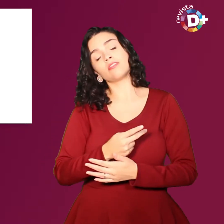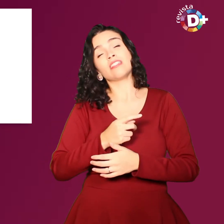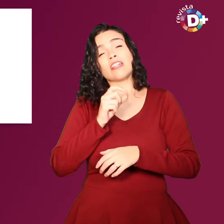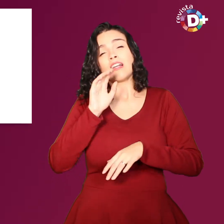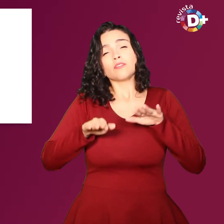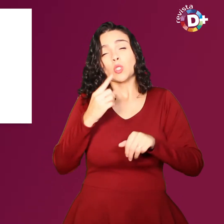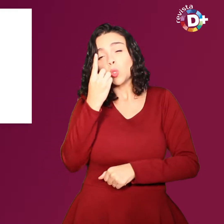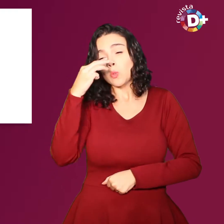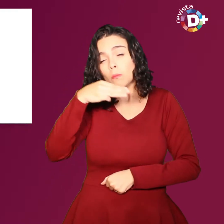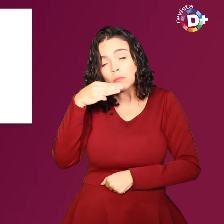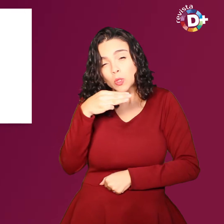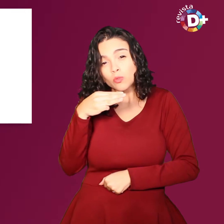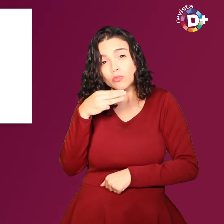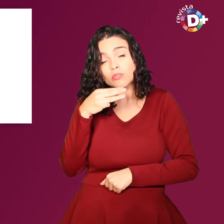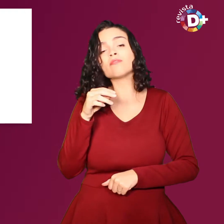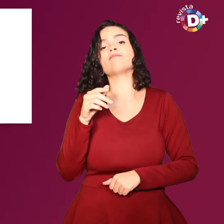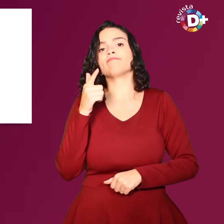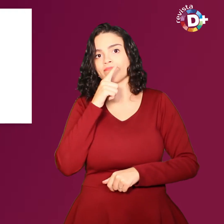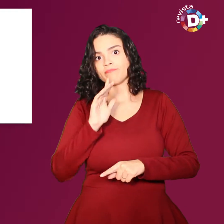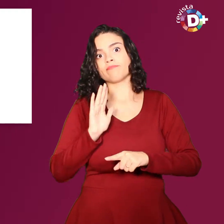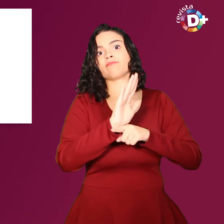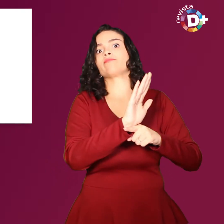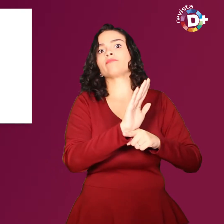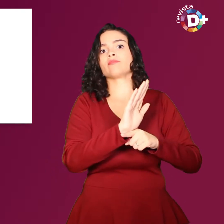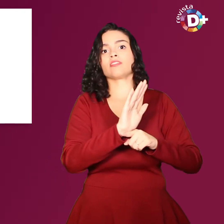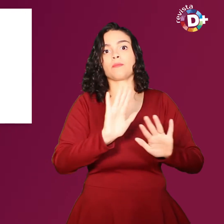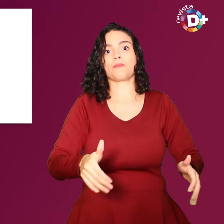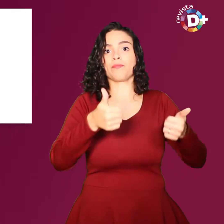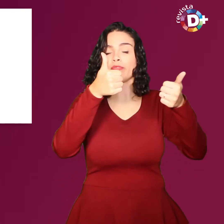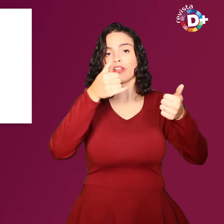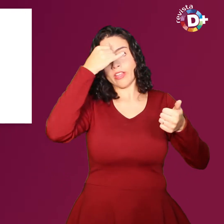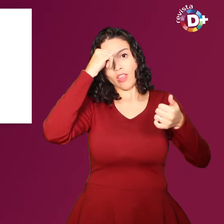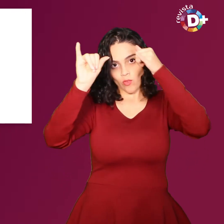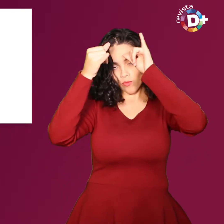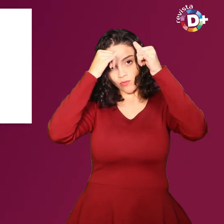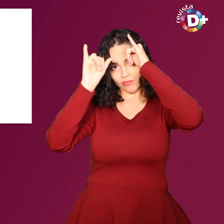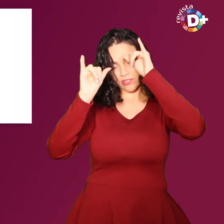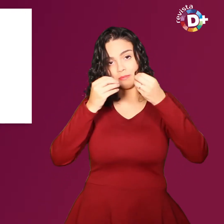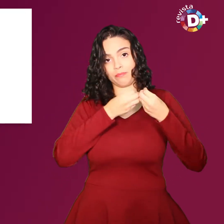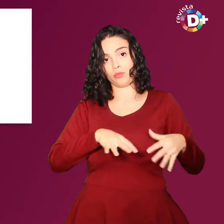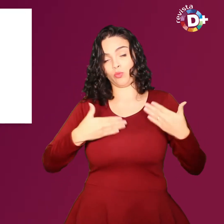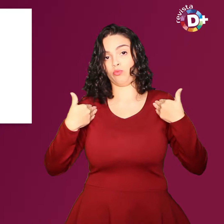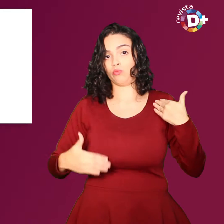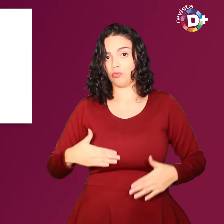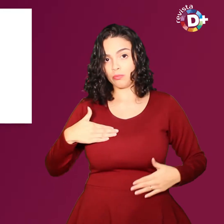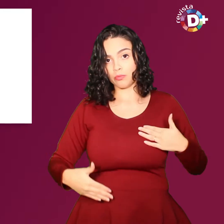Nessas situações, cada minuto conta para o salvamento e posterior diminuição das sequelas, adverte Sade.